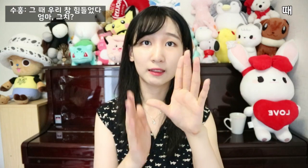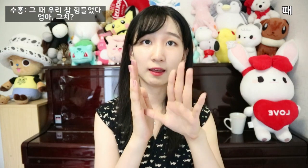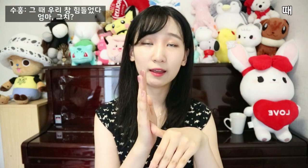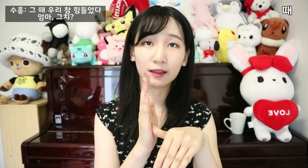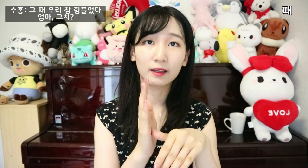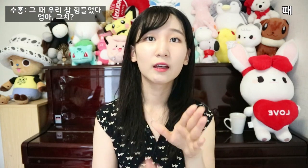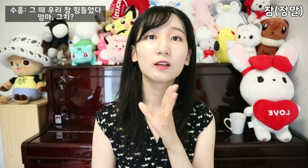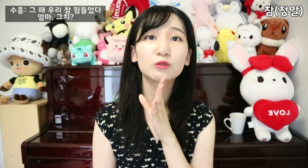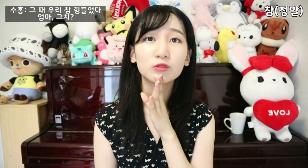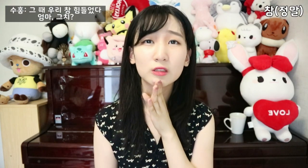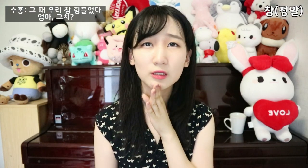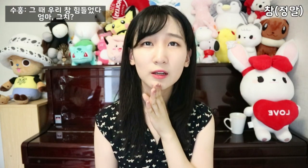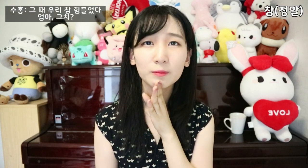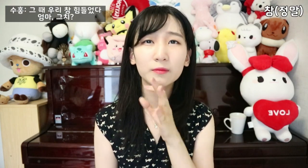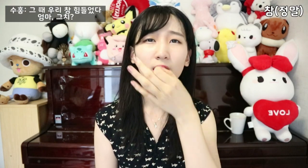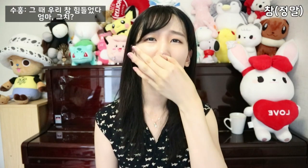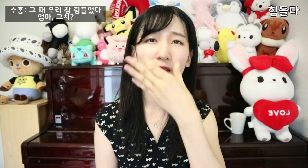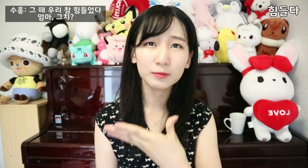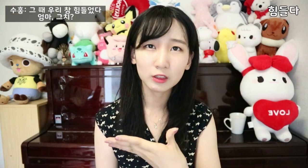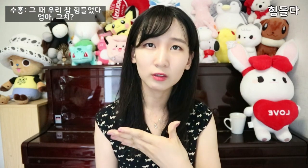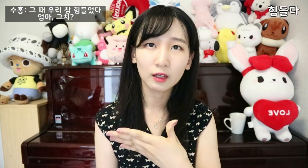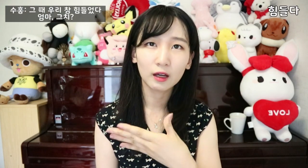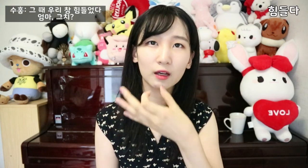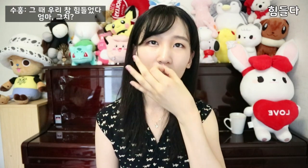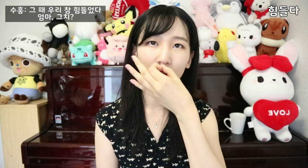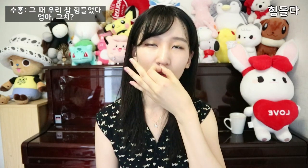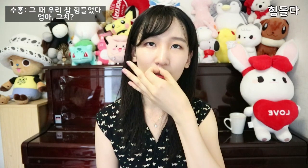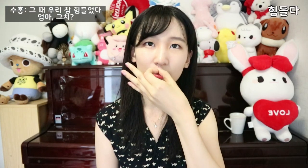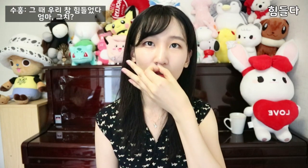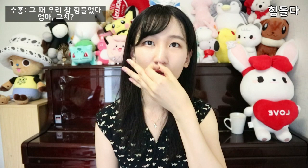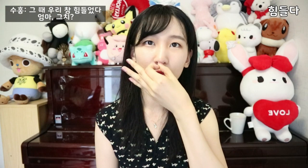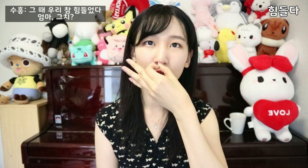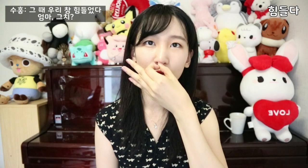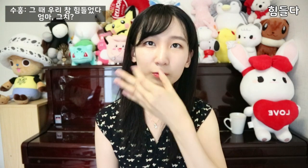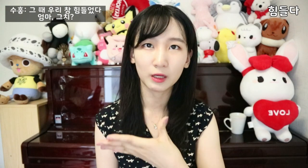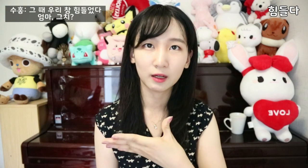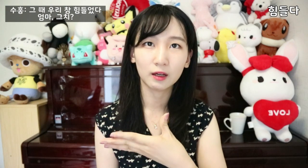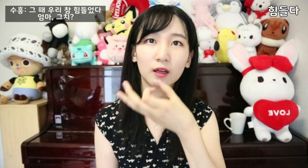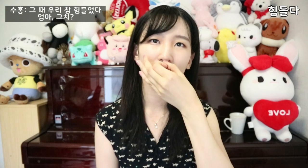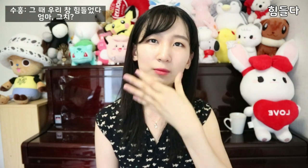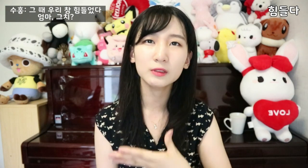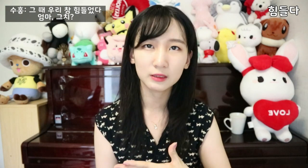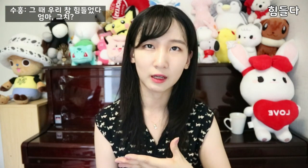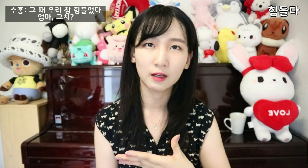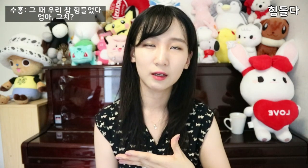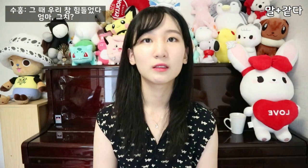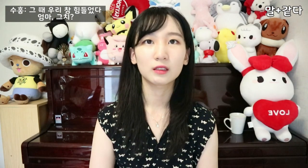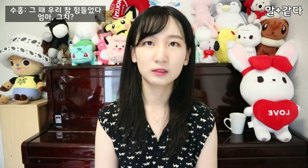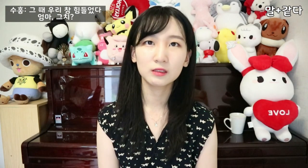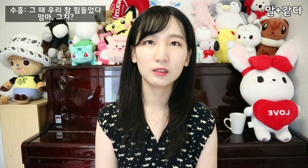그때 우리 참 힘들었다. 이렇게 해서 밑으로 팍. 힘들다.